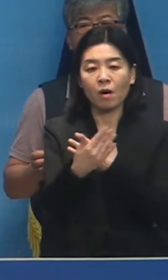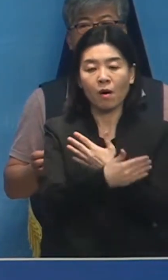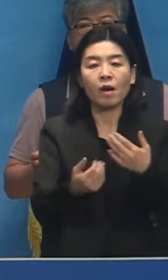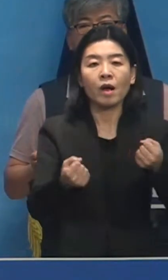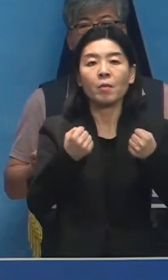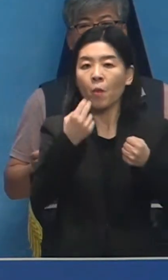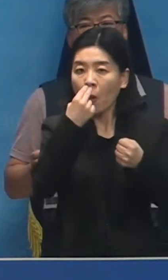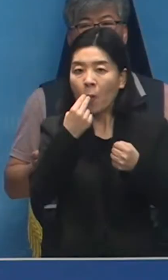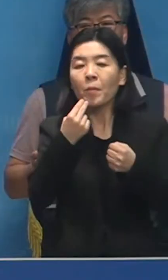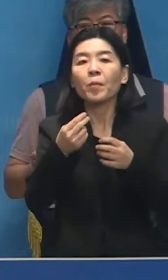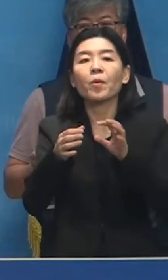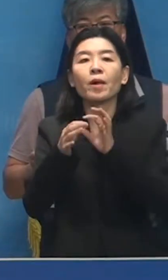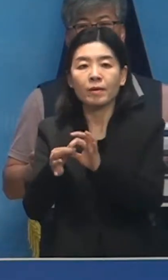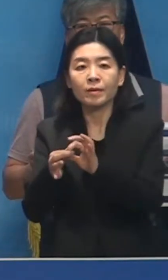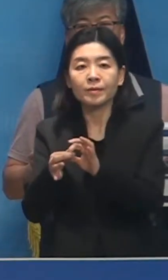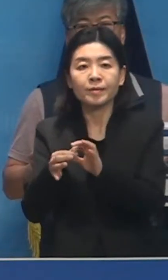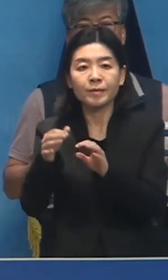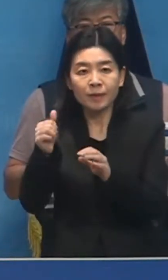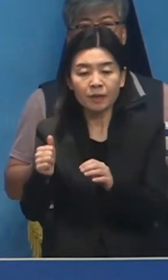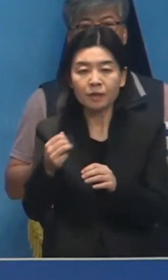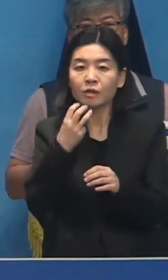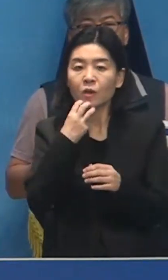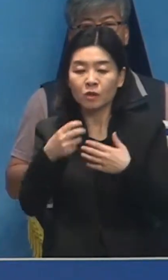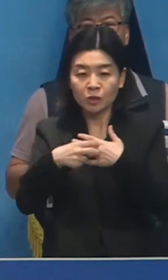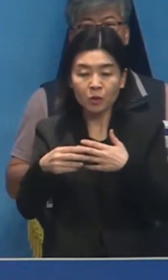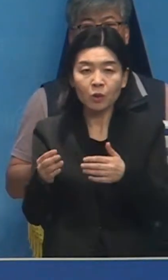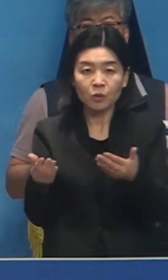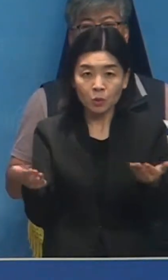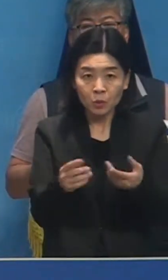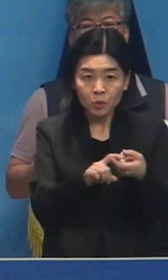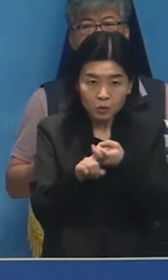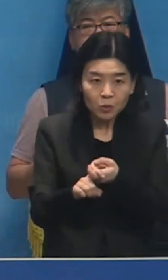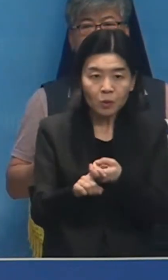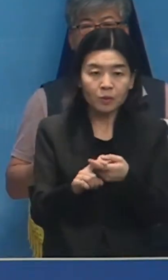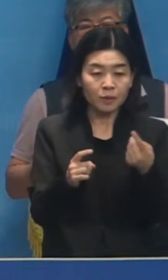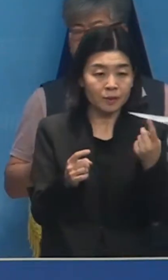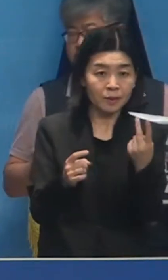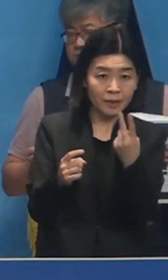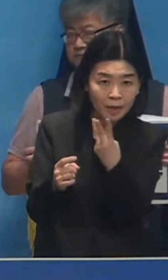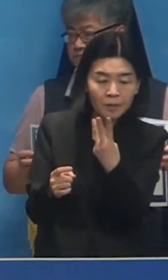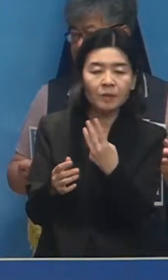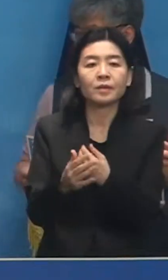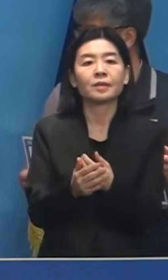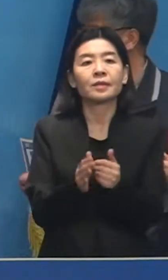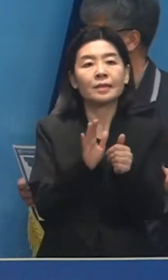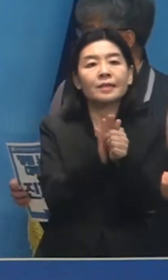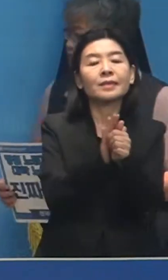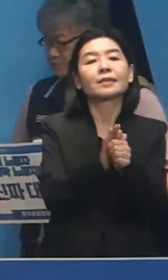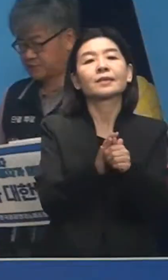그리고 서울의원 신현정 위원장님께서 지지선언문을 발표해 주시겠습니다.